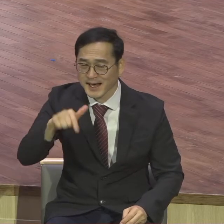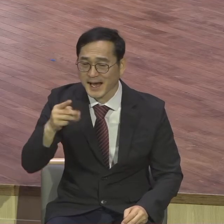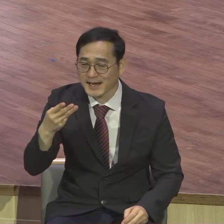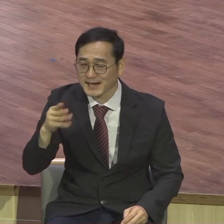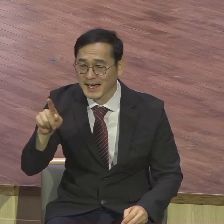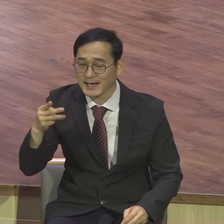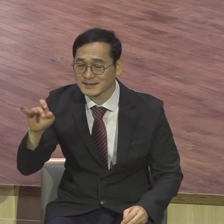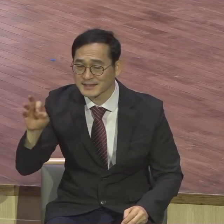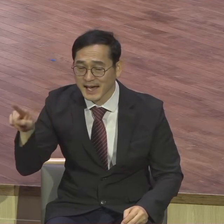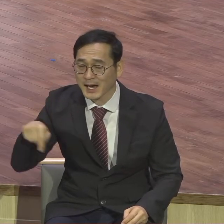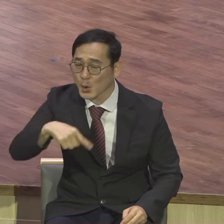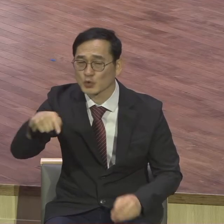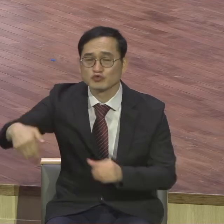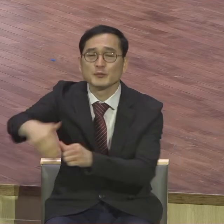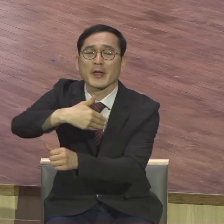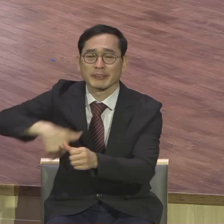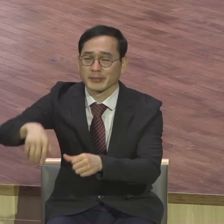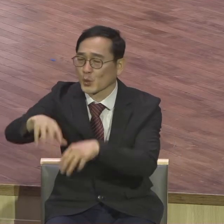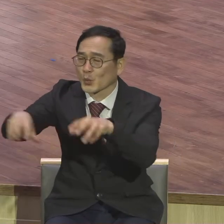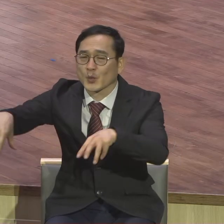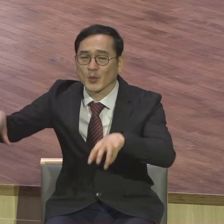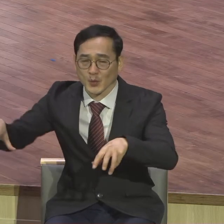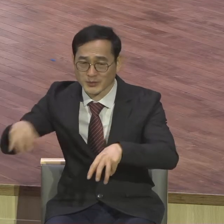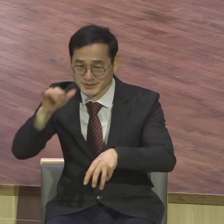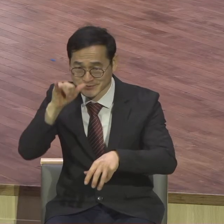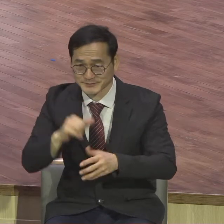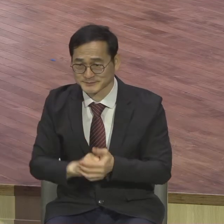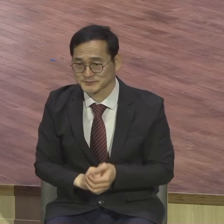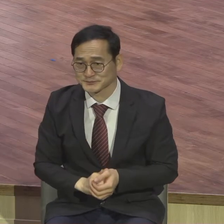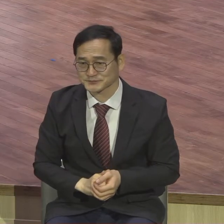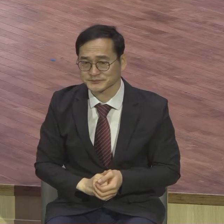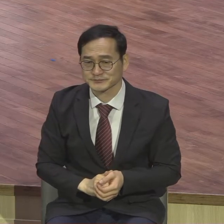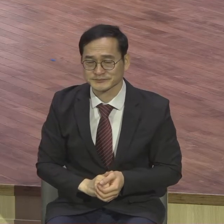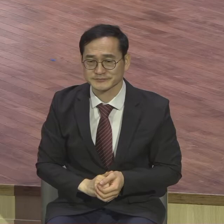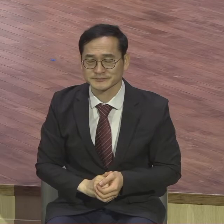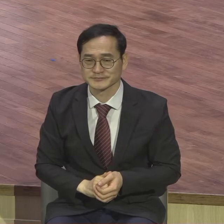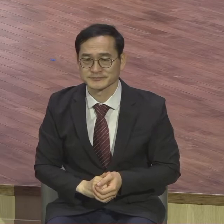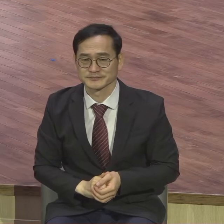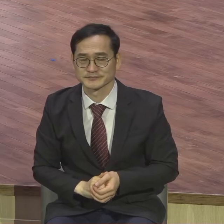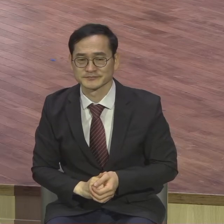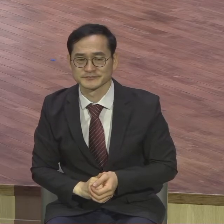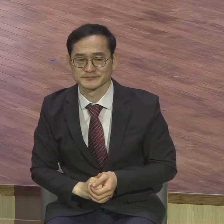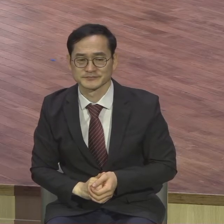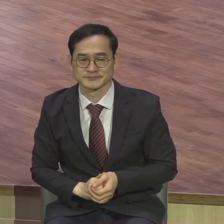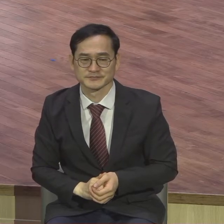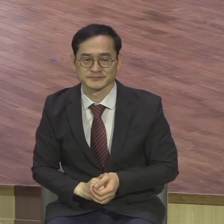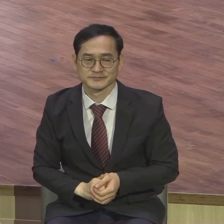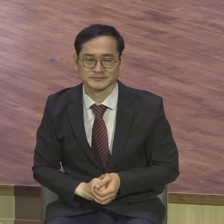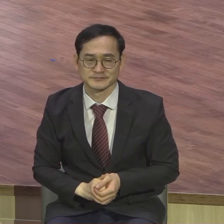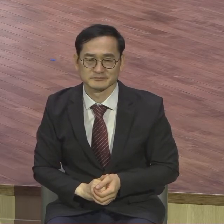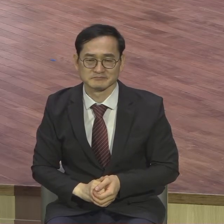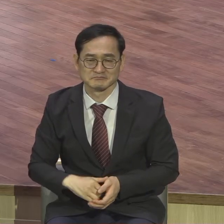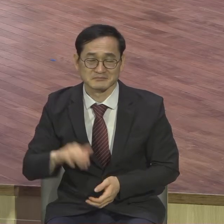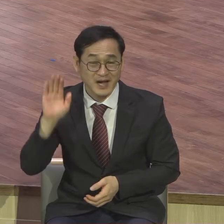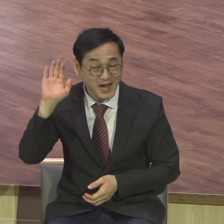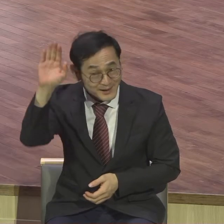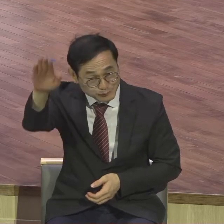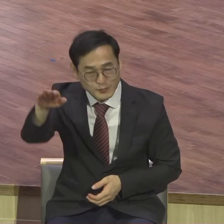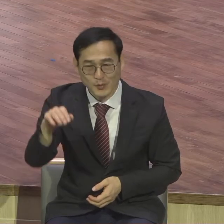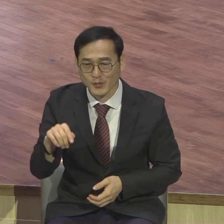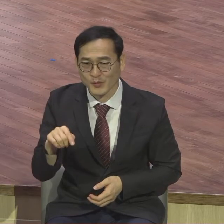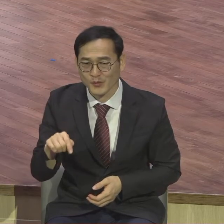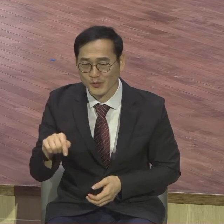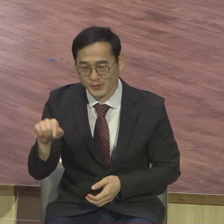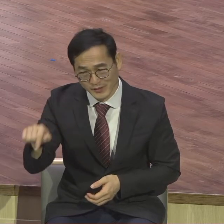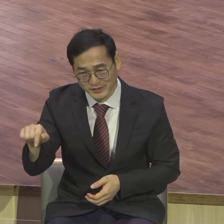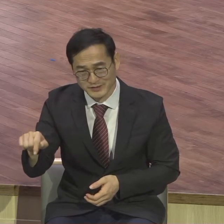있어요. 그래서 이제 한번 이제 우리 헌당하고 좀 여유가 생기면 전 교인 두